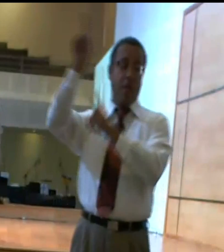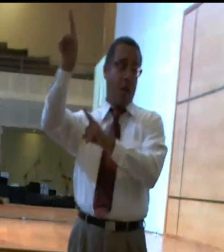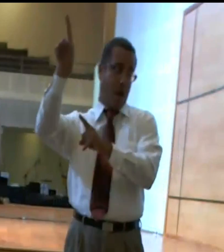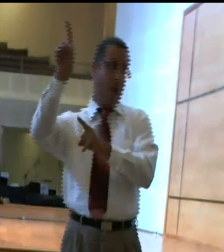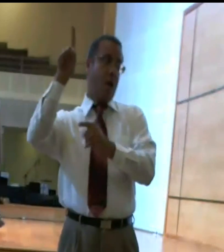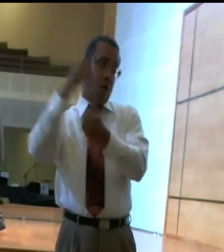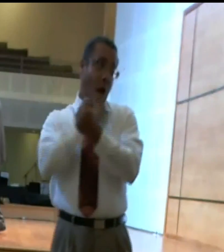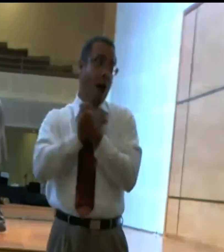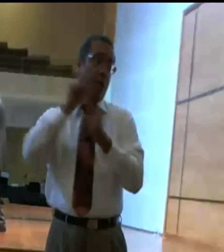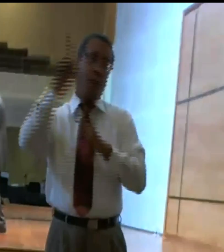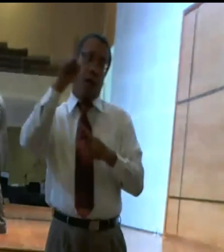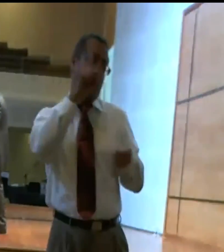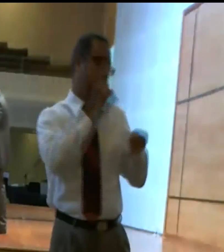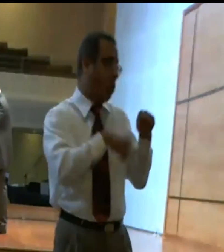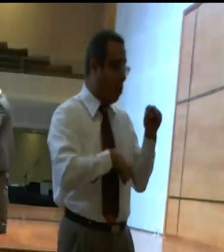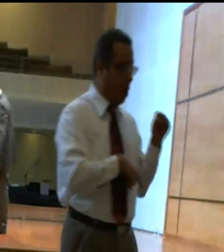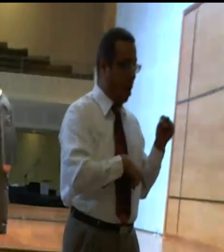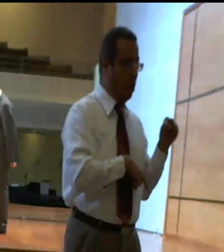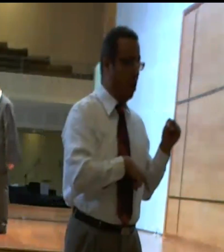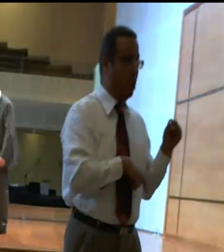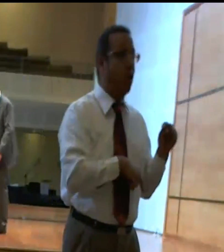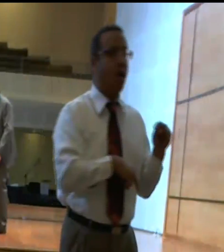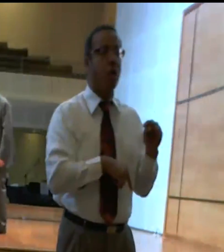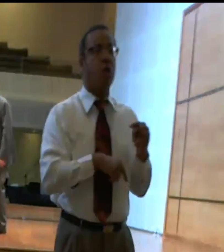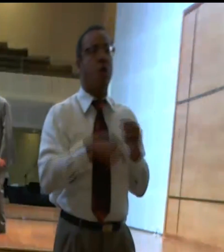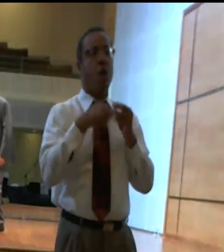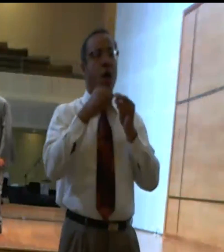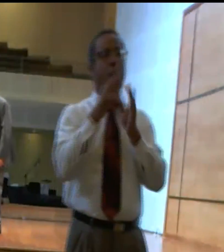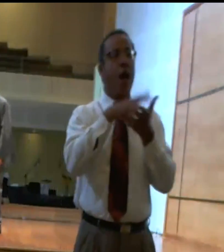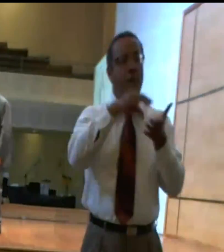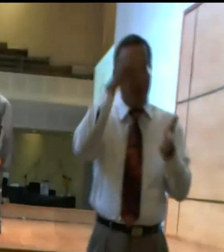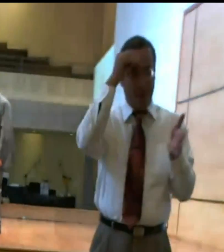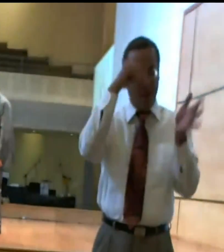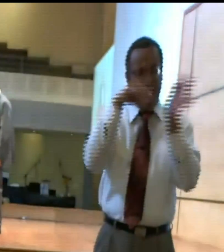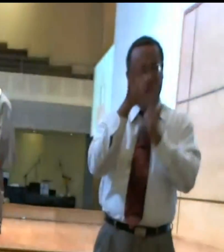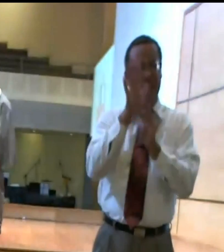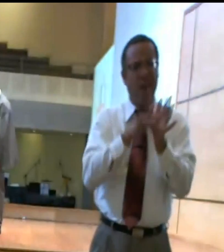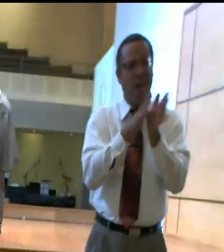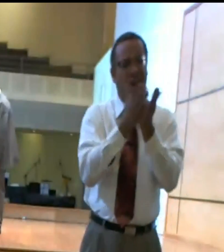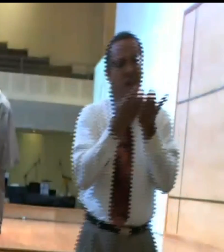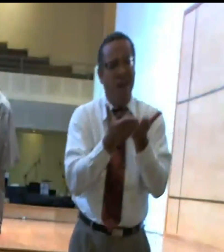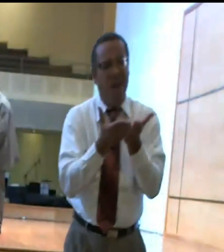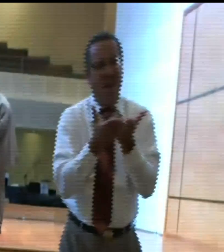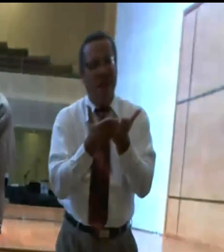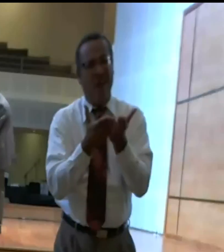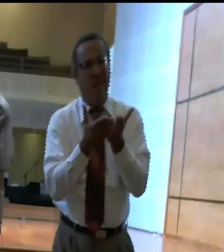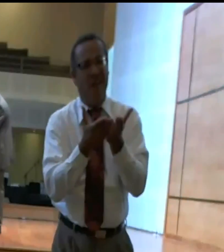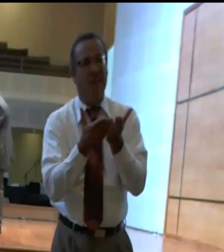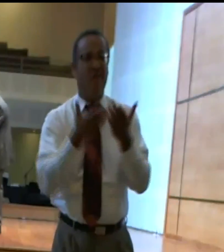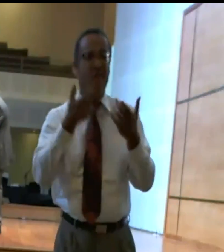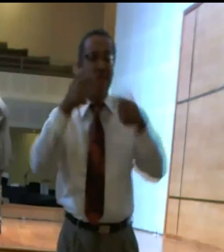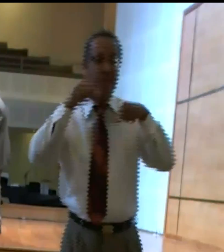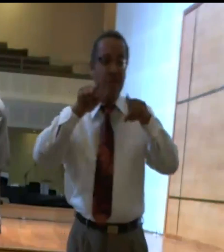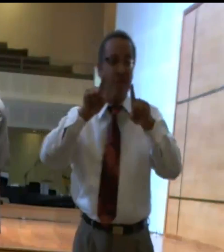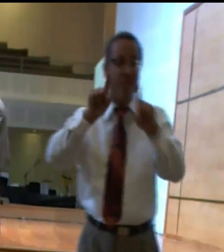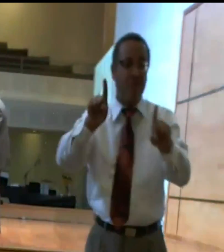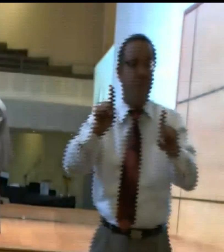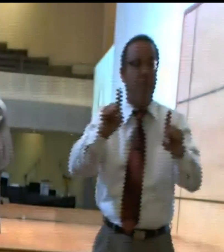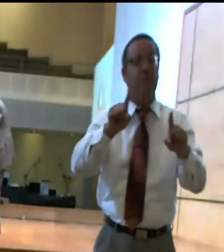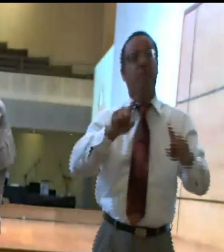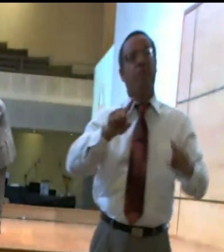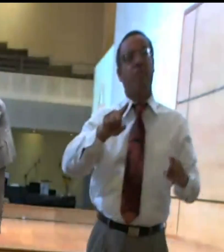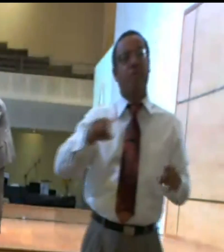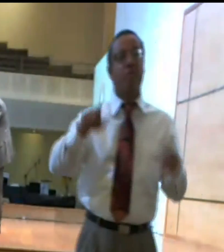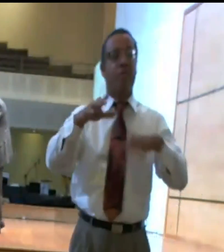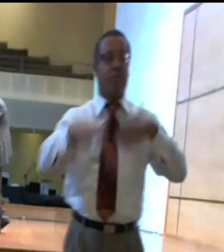establecida? Bueno, ese es el tipo de situación que Salomón parece abordar en el versículo 3. No te apresures a irte de su presencia, del rey,